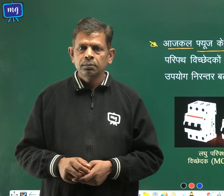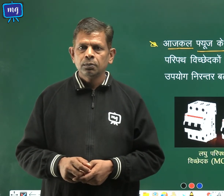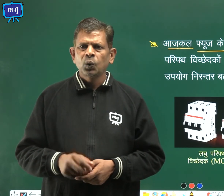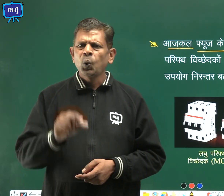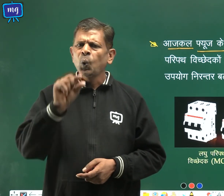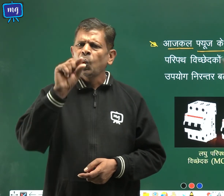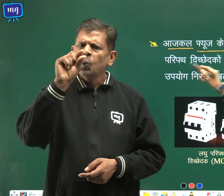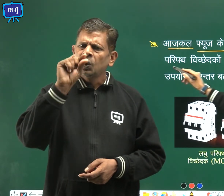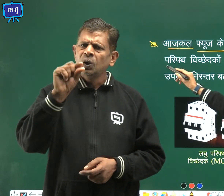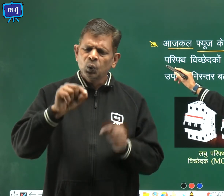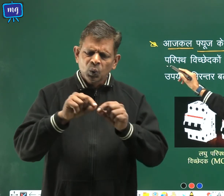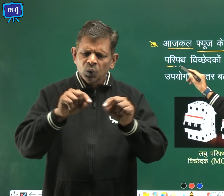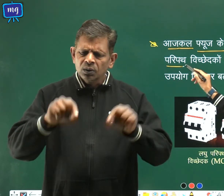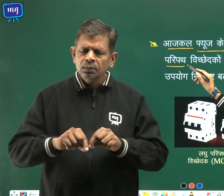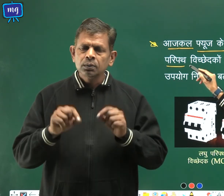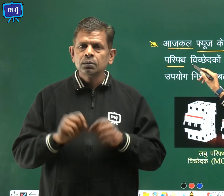लघु परिपथ